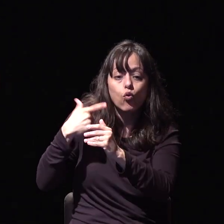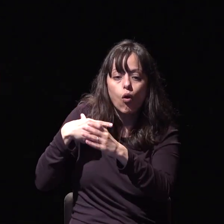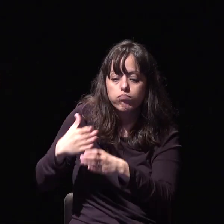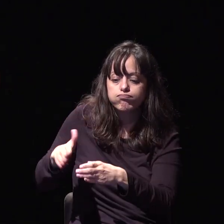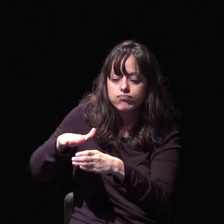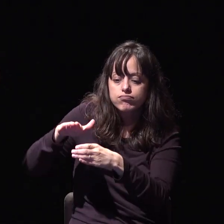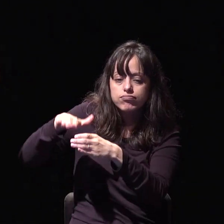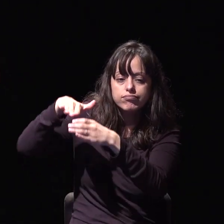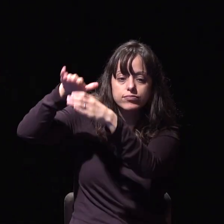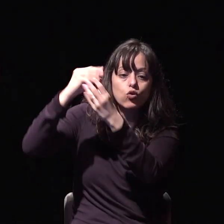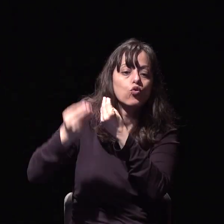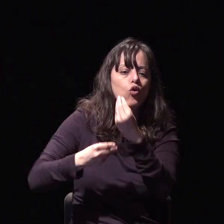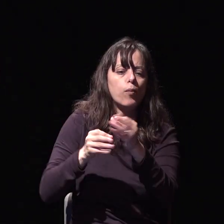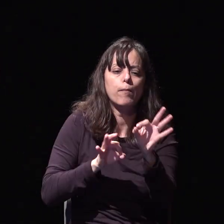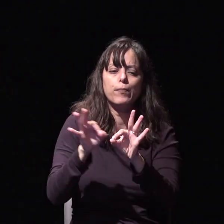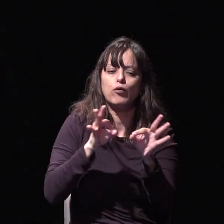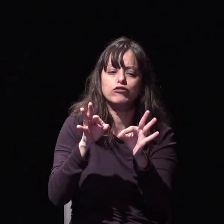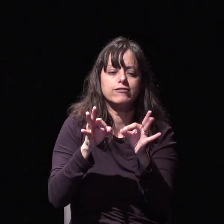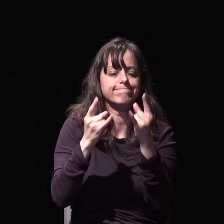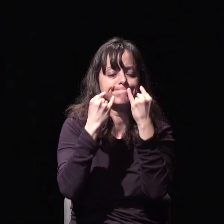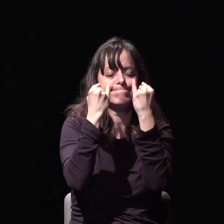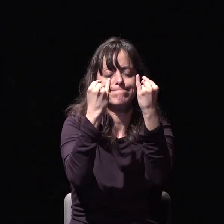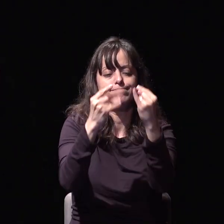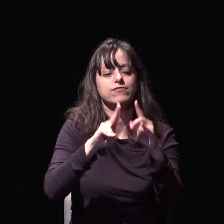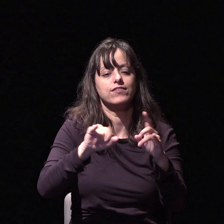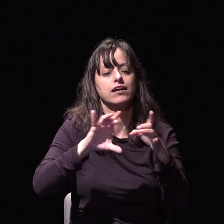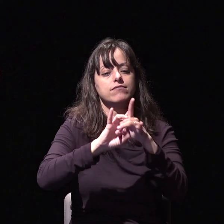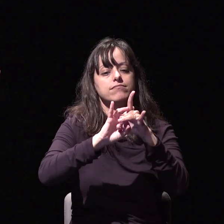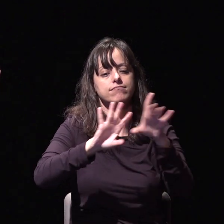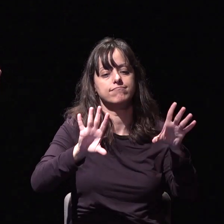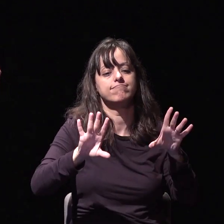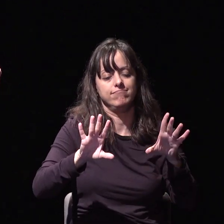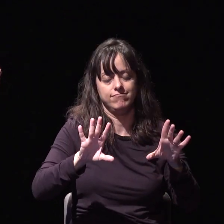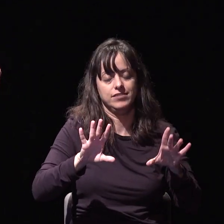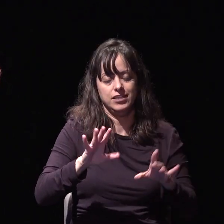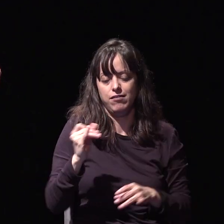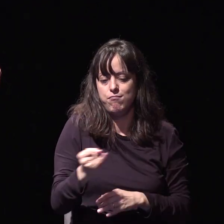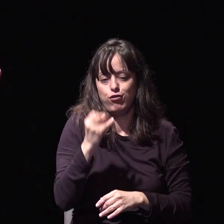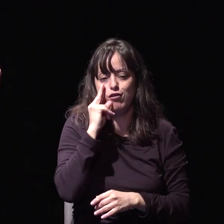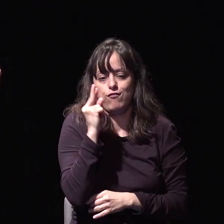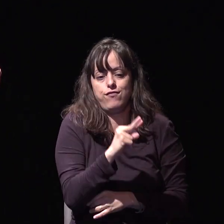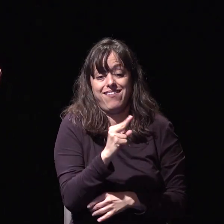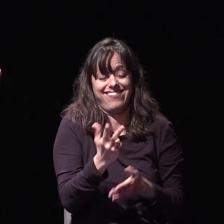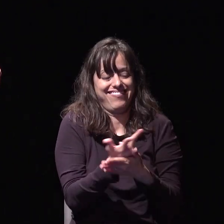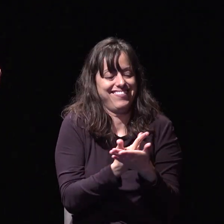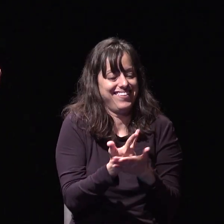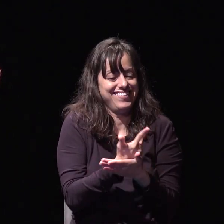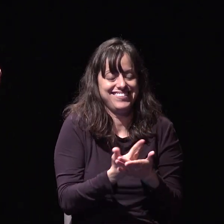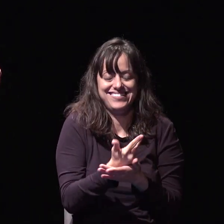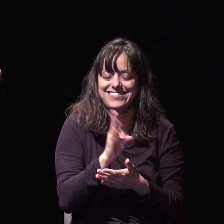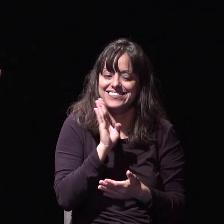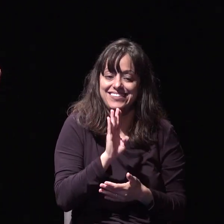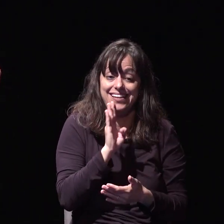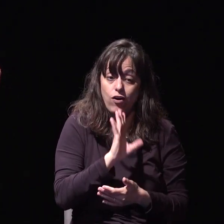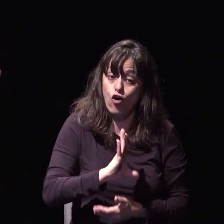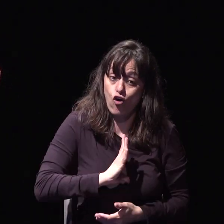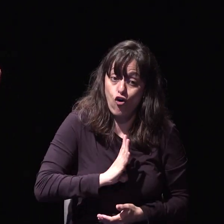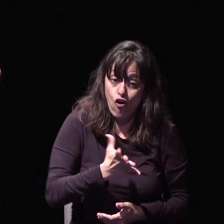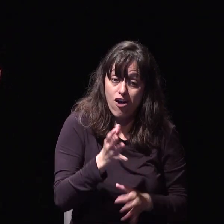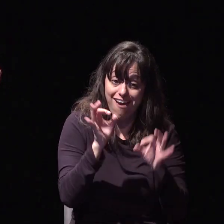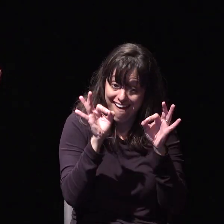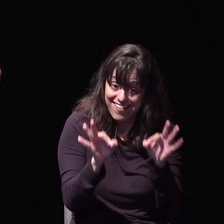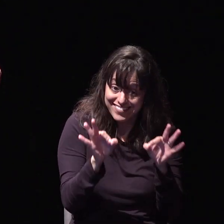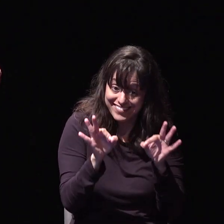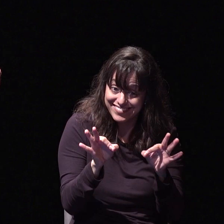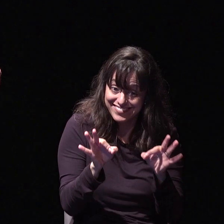deslumbrante para os arquitetos e engenheiros, a gente vai disponibilizar isso, vale muito a pena ver. É um desenho excepcional, é muito corajoso,